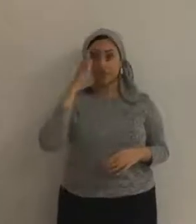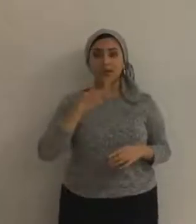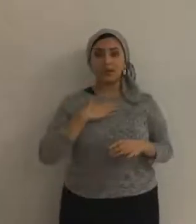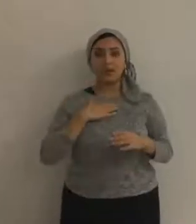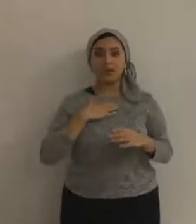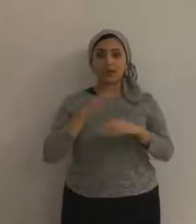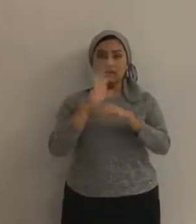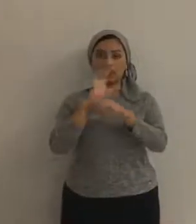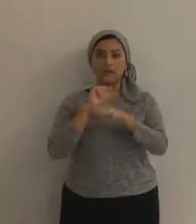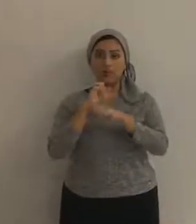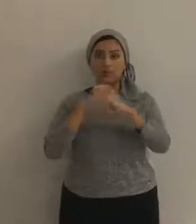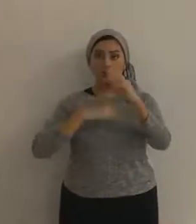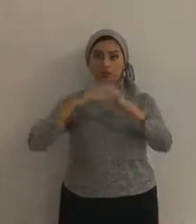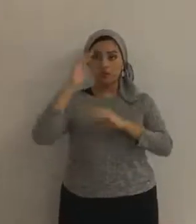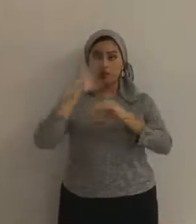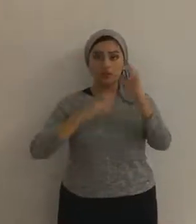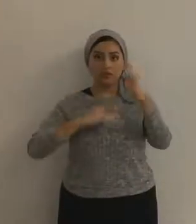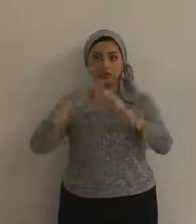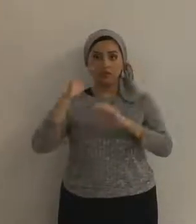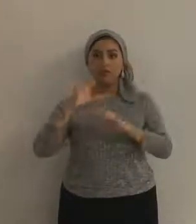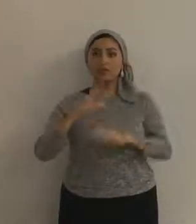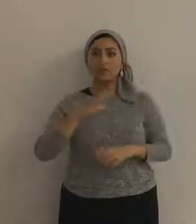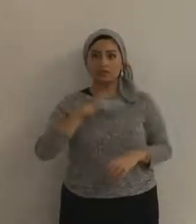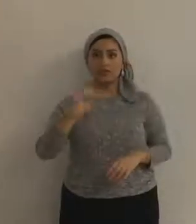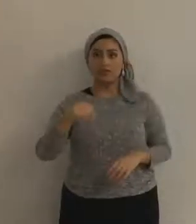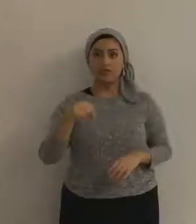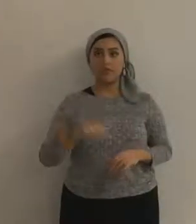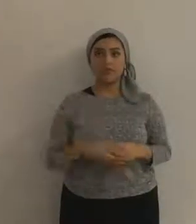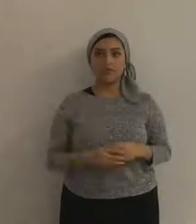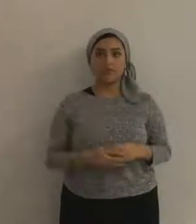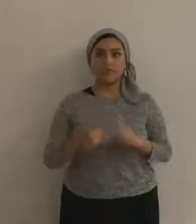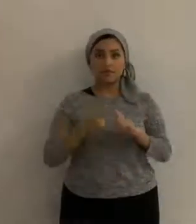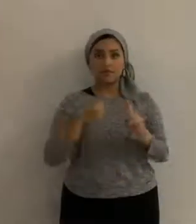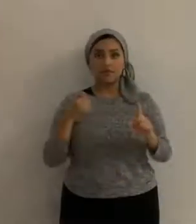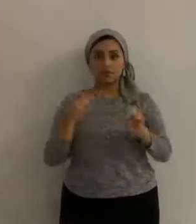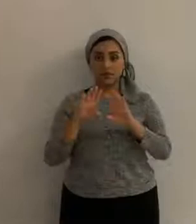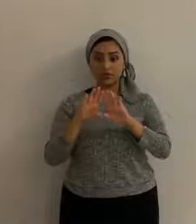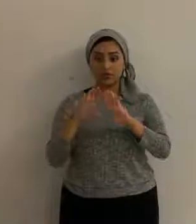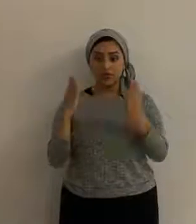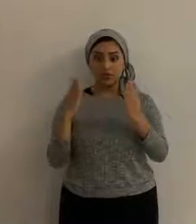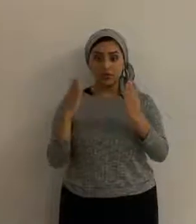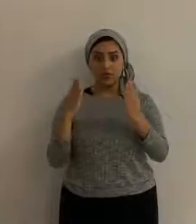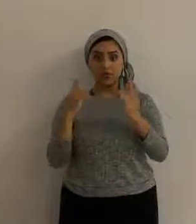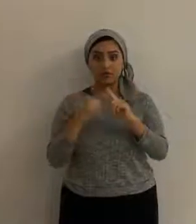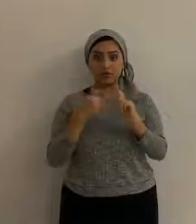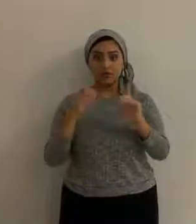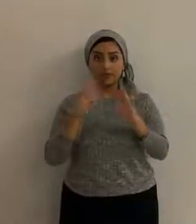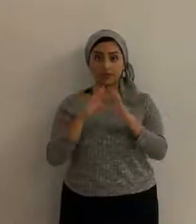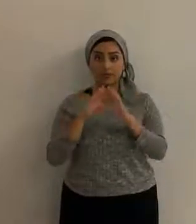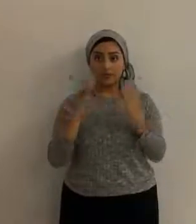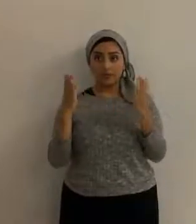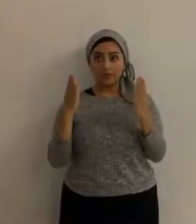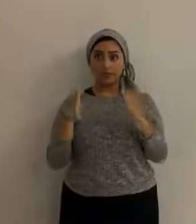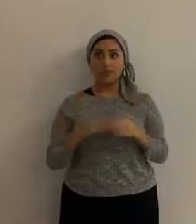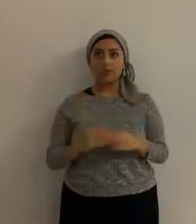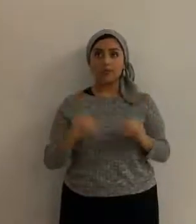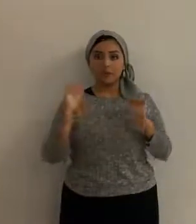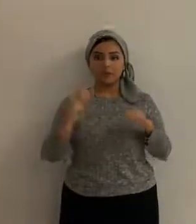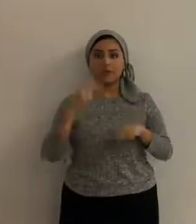sí, es válido en el sentido de que desde la puerta, desde el acceso, se vería la fachada principal,